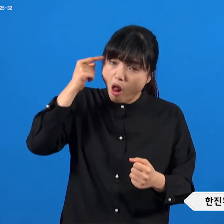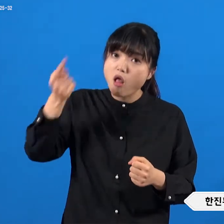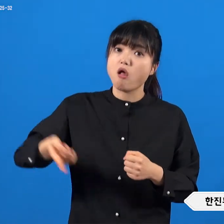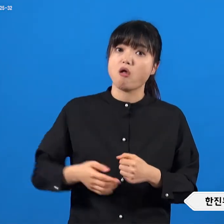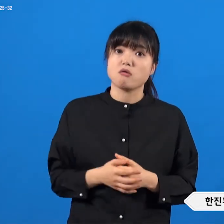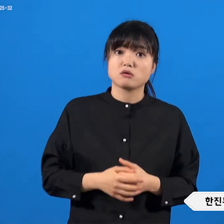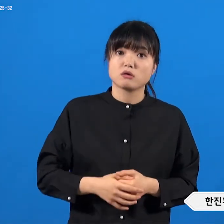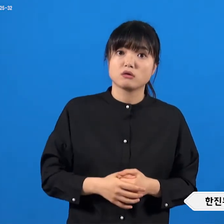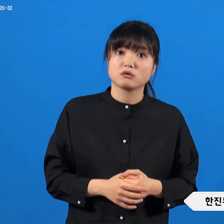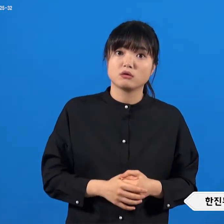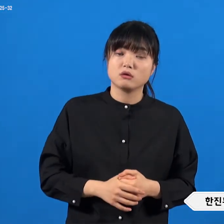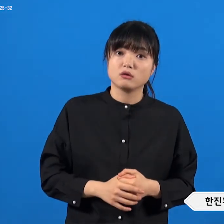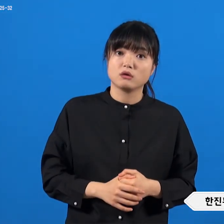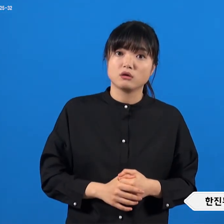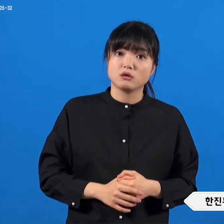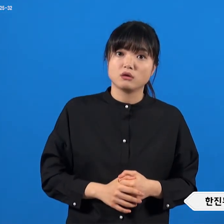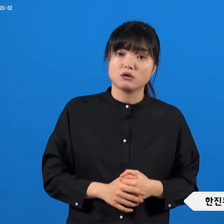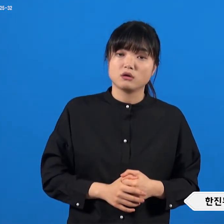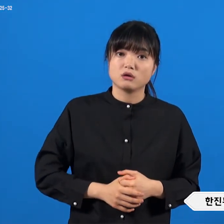수 있습니까?